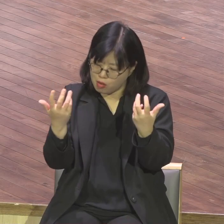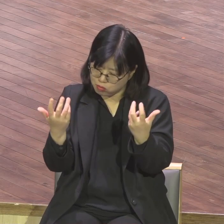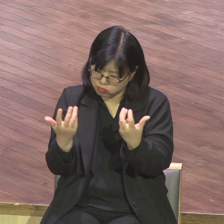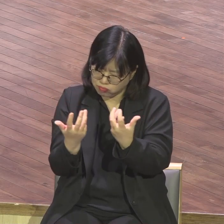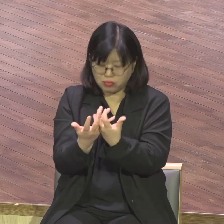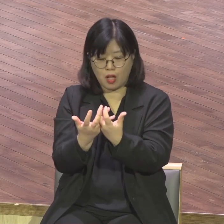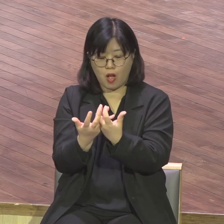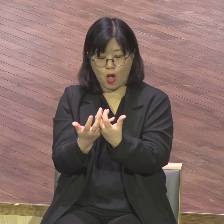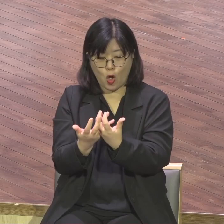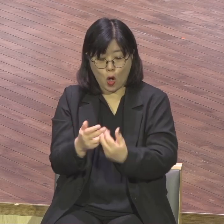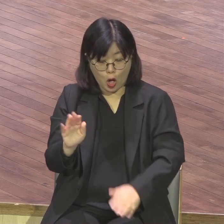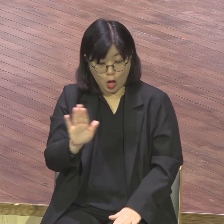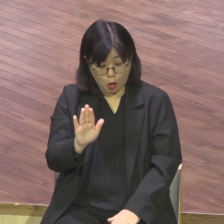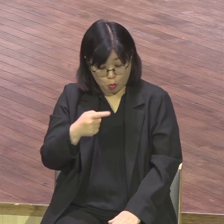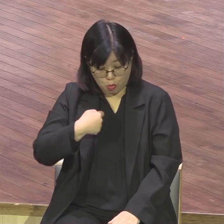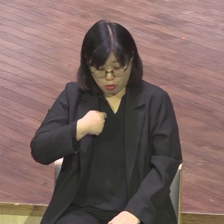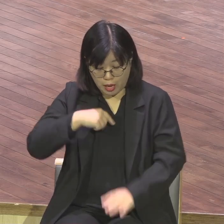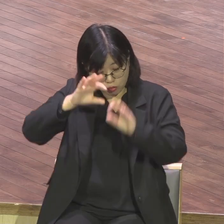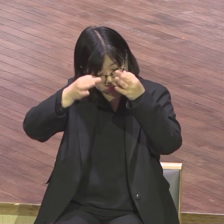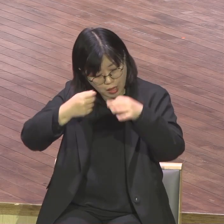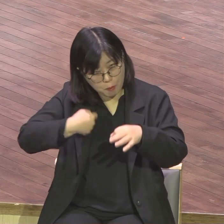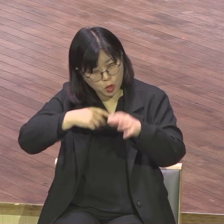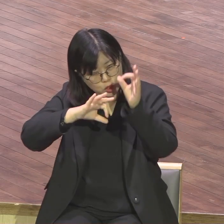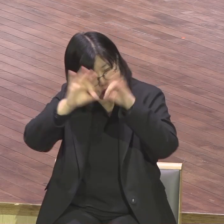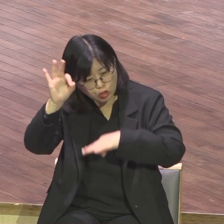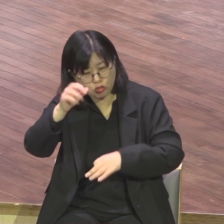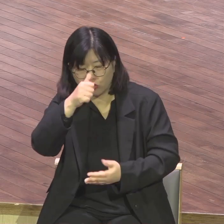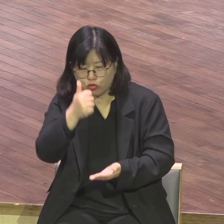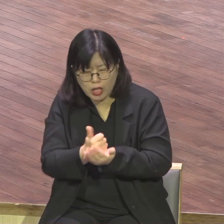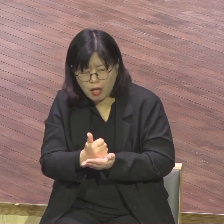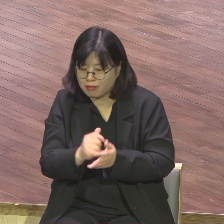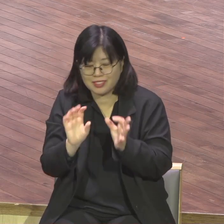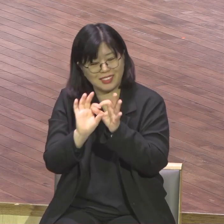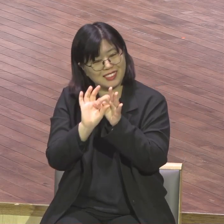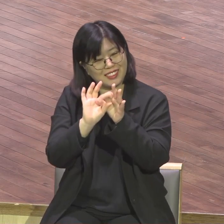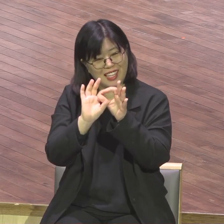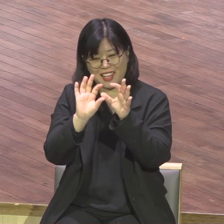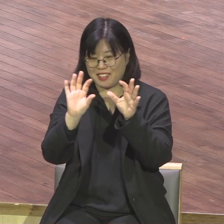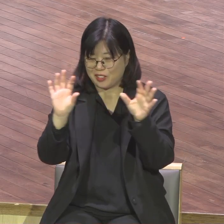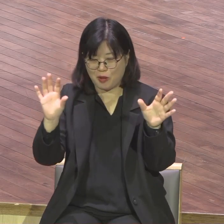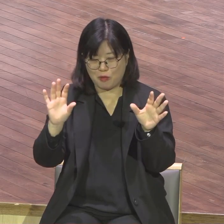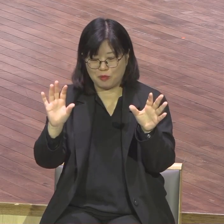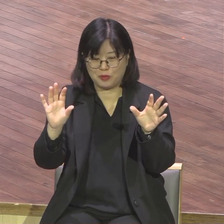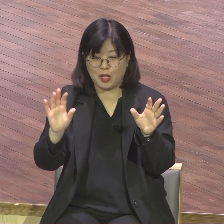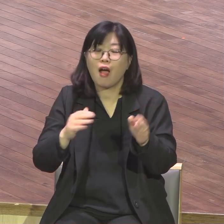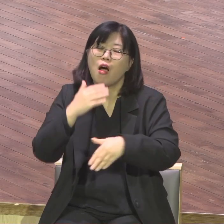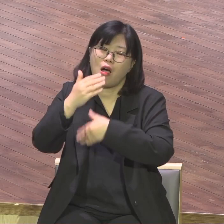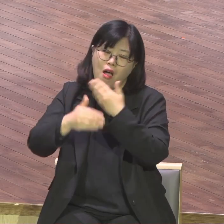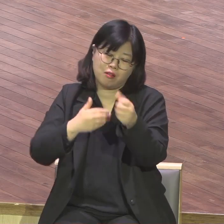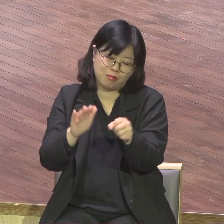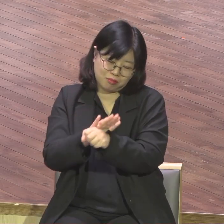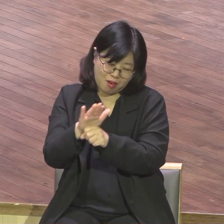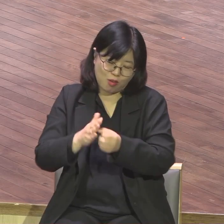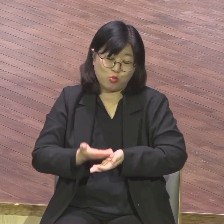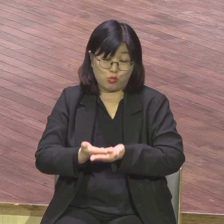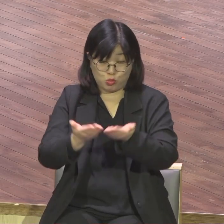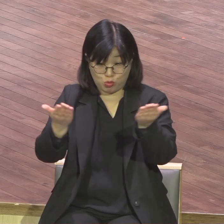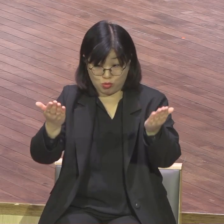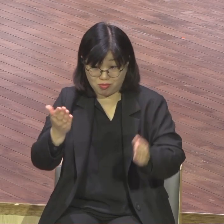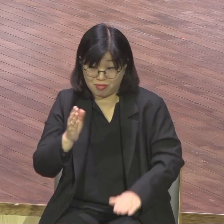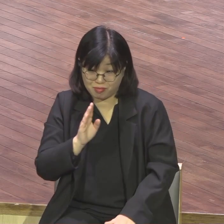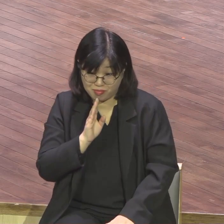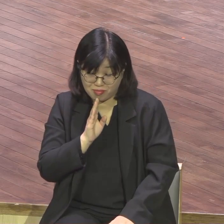용서하시고 사랑해 주시기 때문에 마음과 생각을 지키시리라. 하나님, 내 마음과